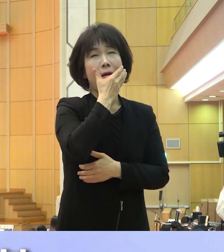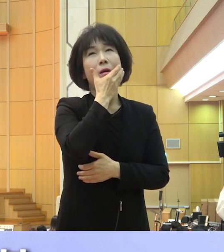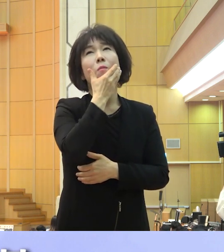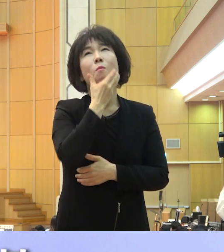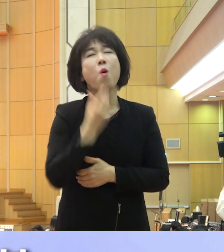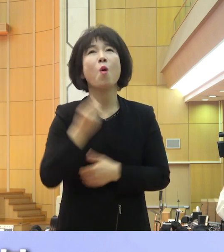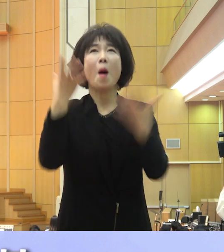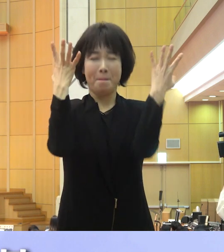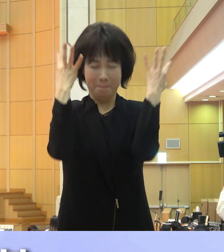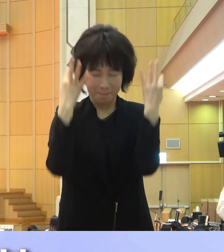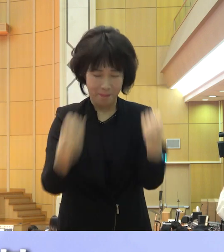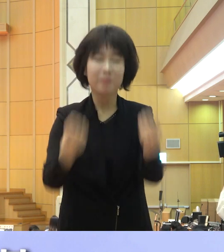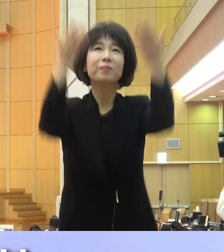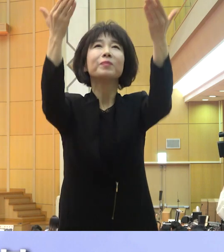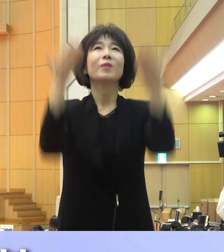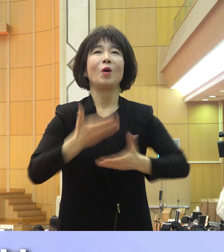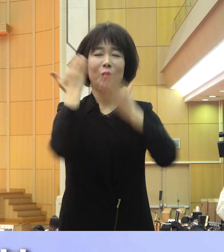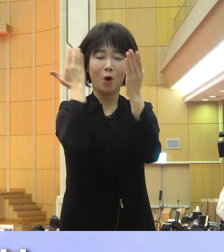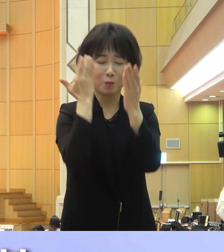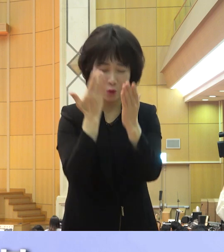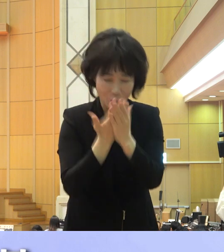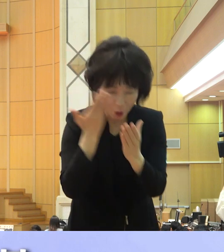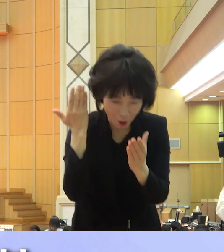왔사오니 복